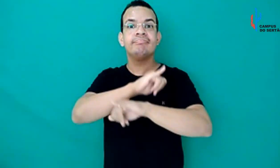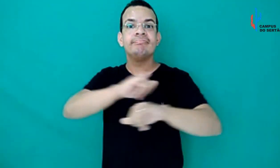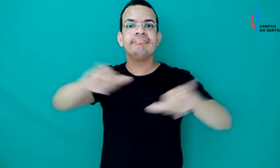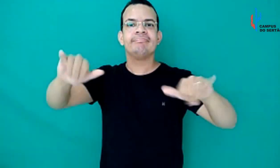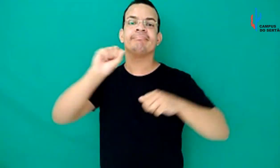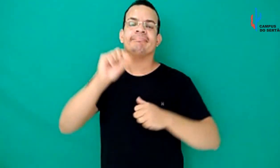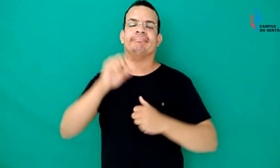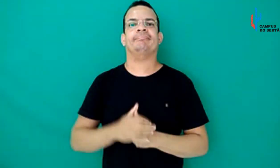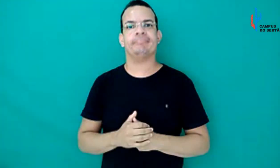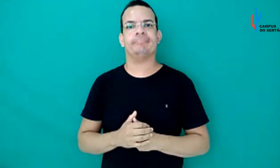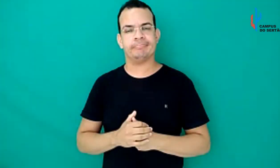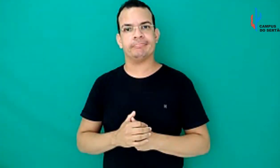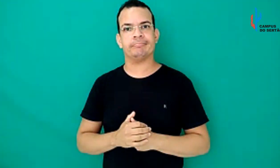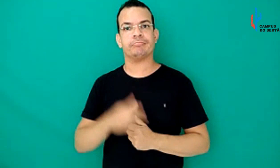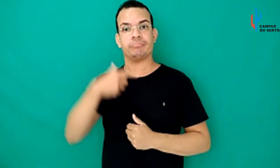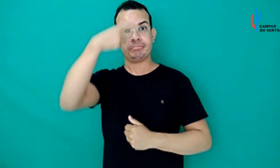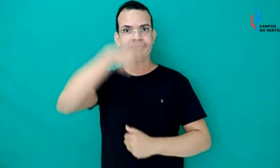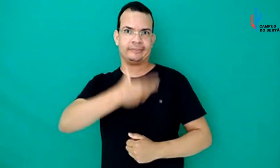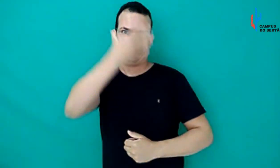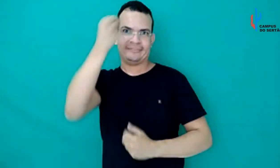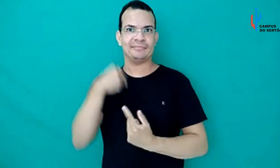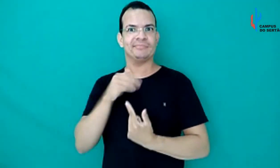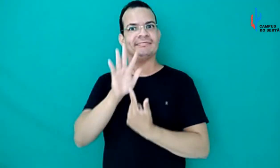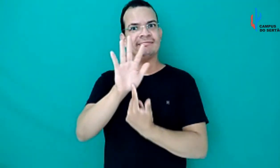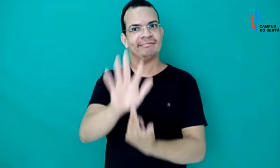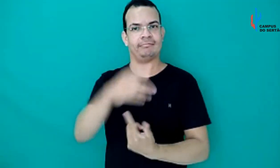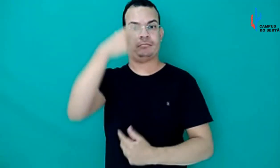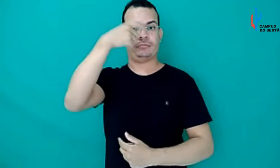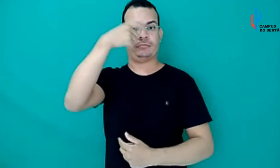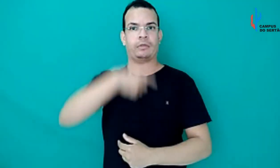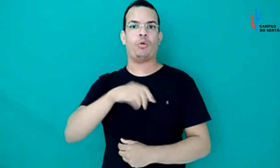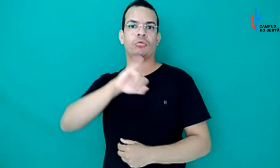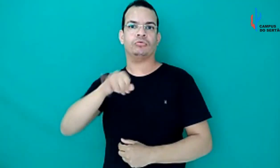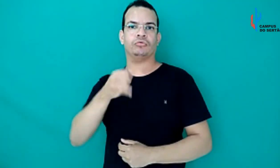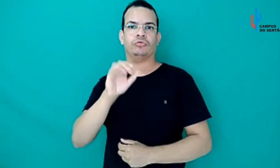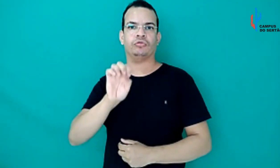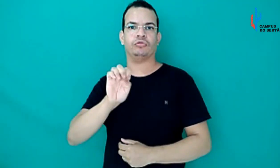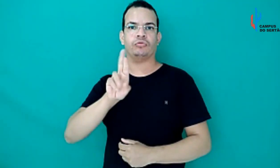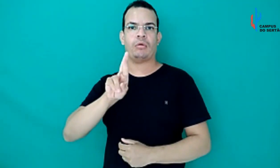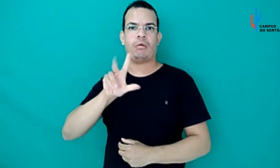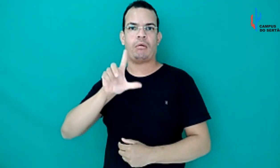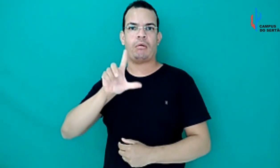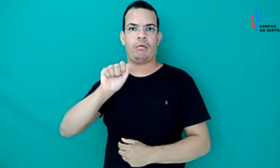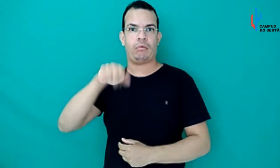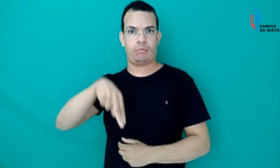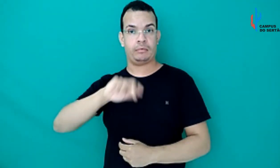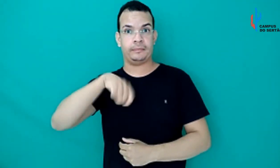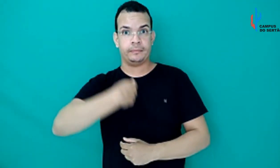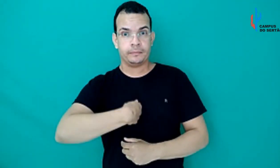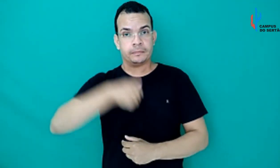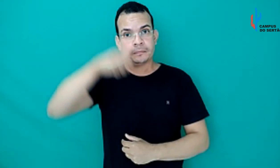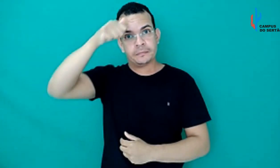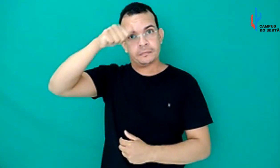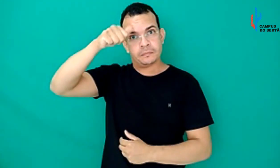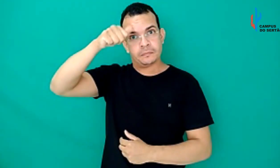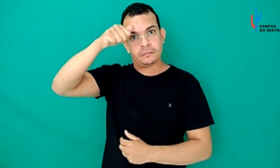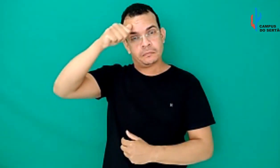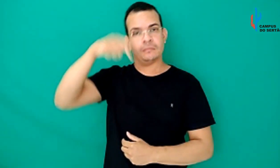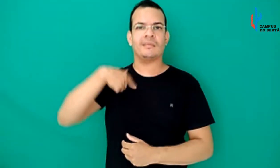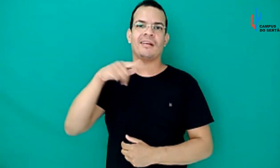então, inicialmente temos alguns avisos. As apresentações, meu sinal é esse,